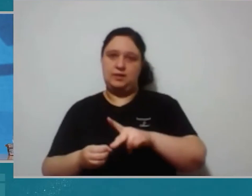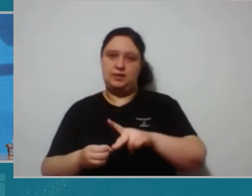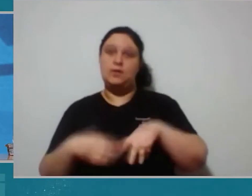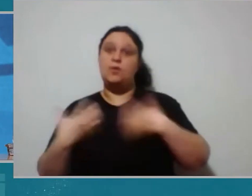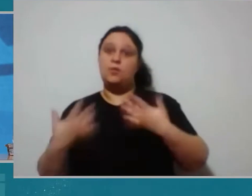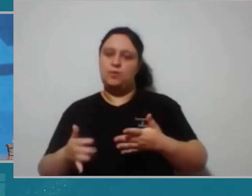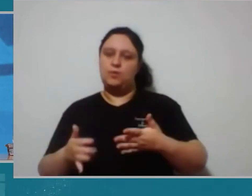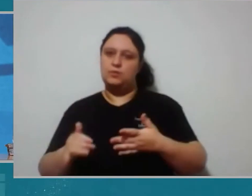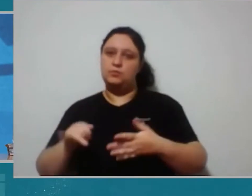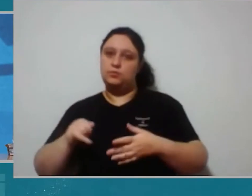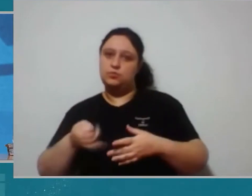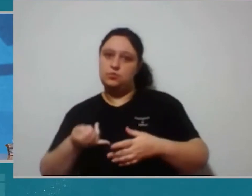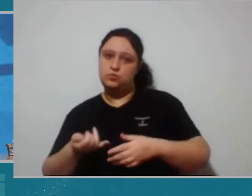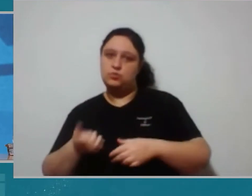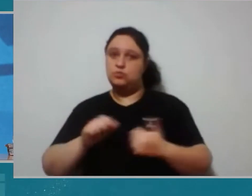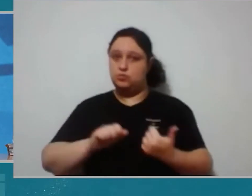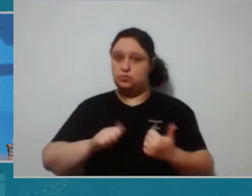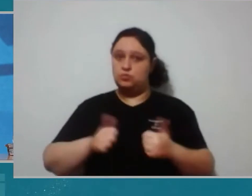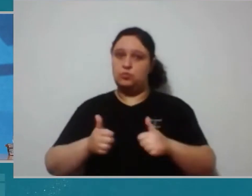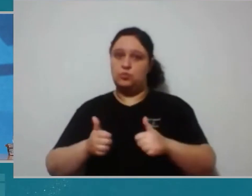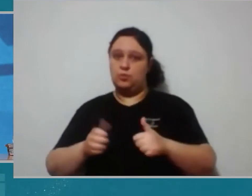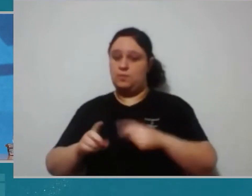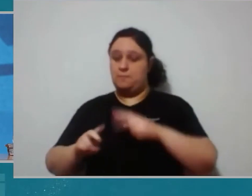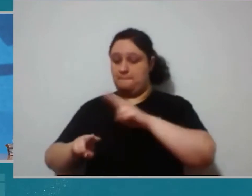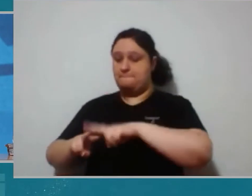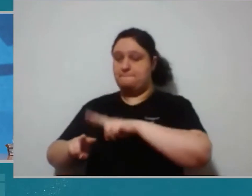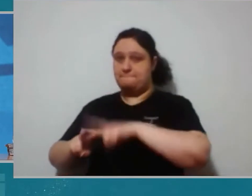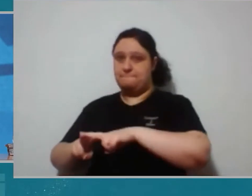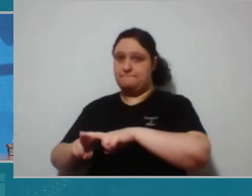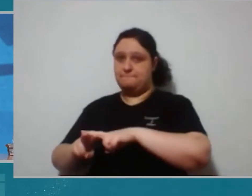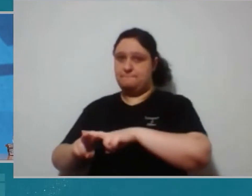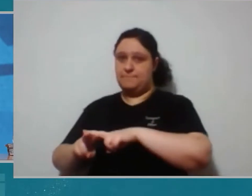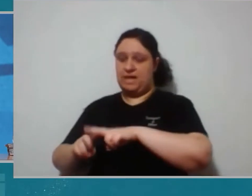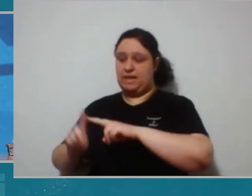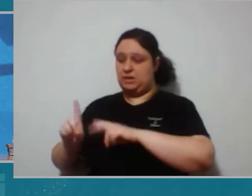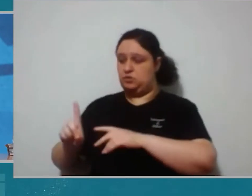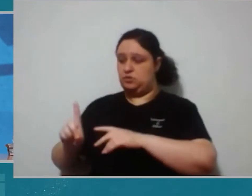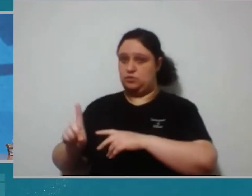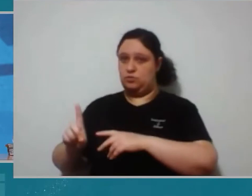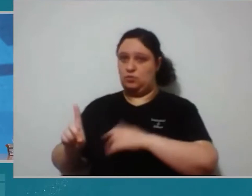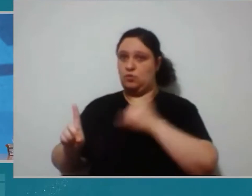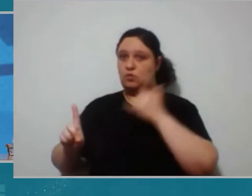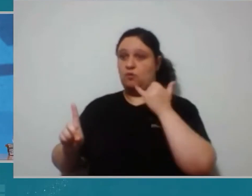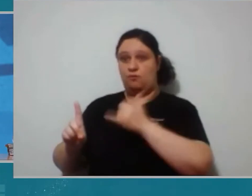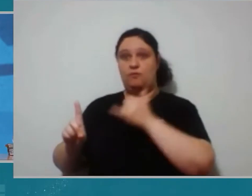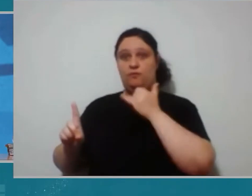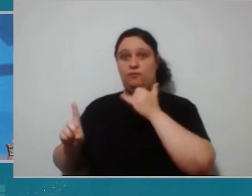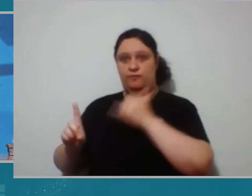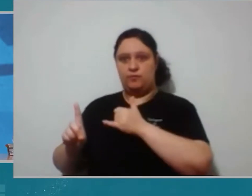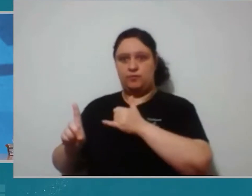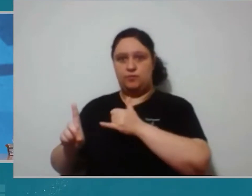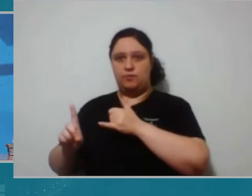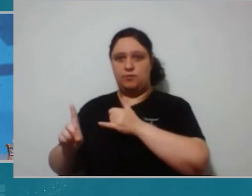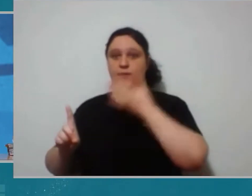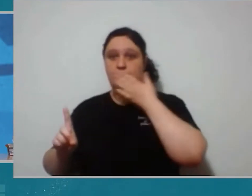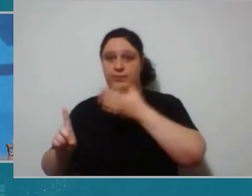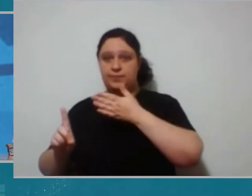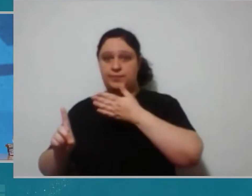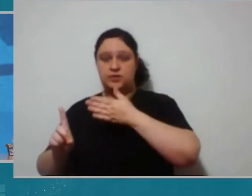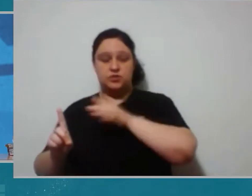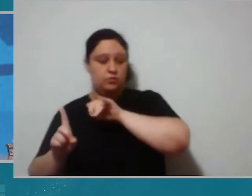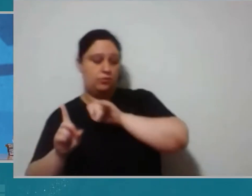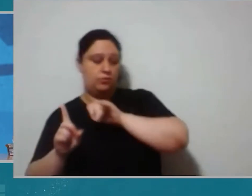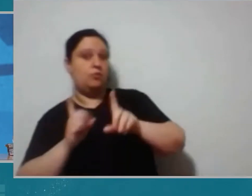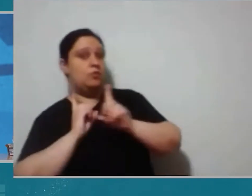das obras de Cristo, mandou por seus discípulos perguntar-lhe: és tu aquele que estava